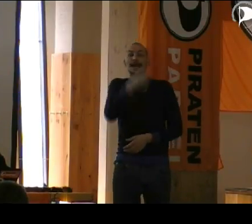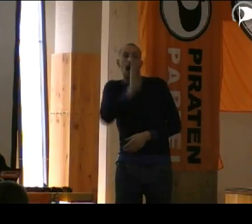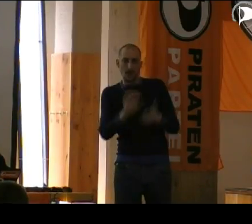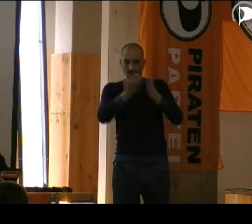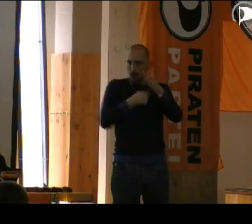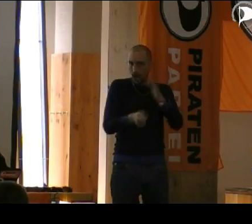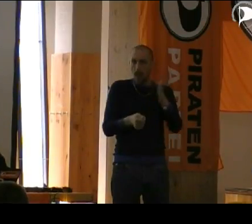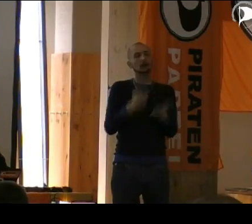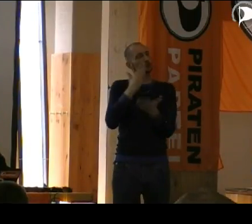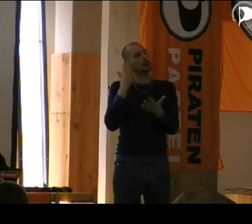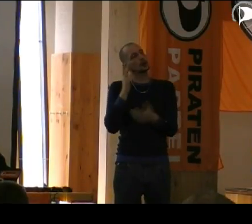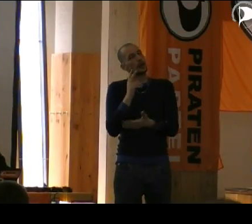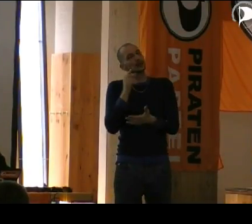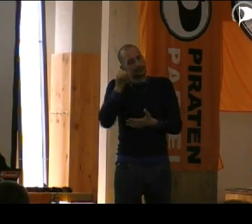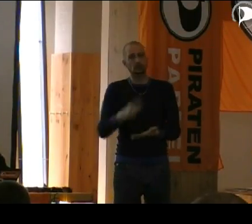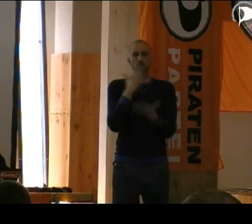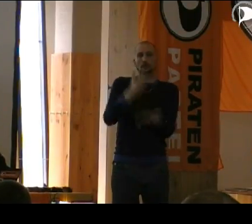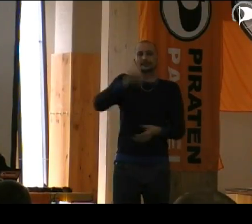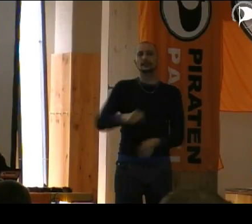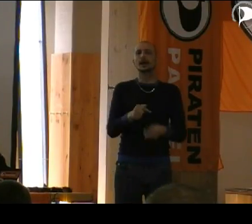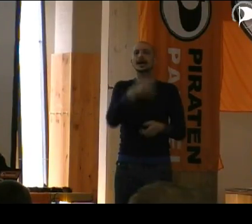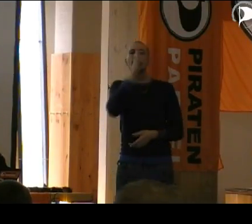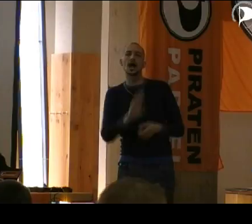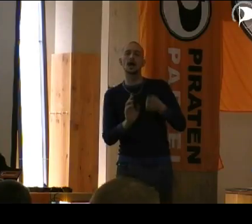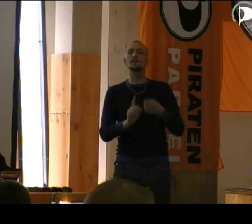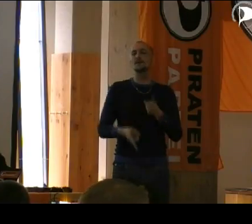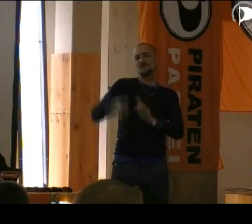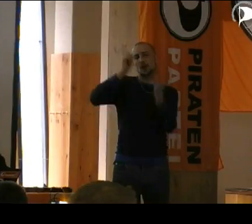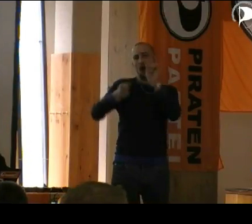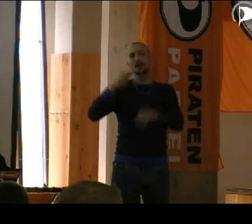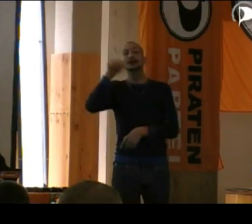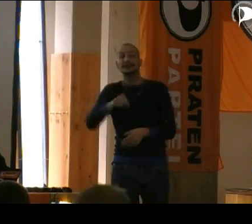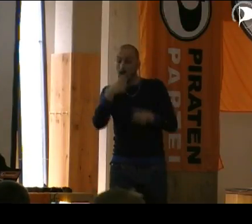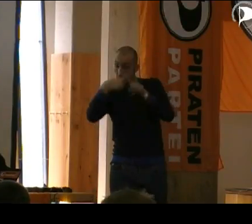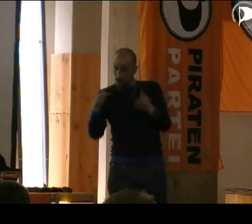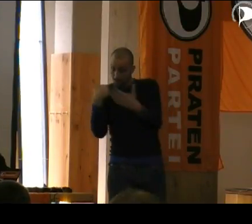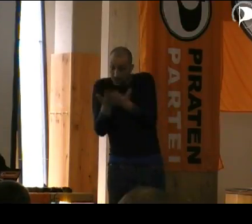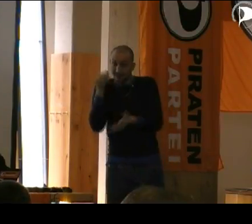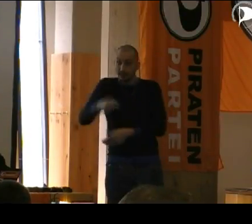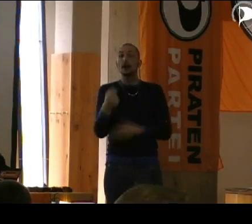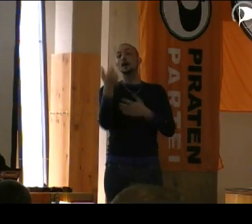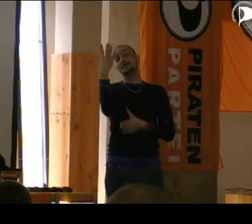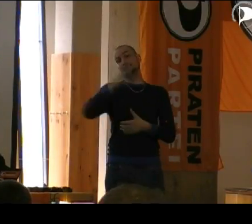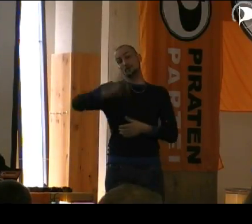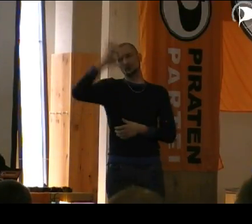mehrere andere böse post fünf prozent sind derzeit zehn leute